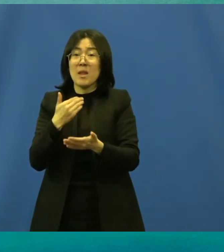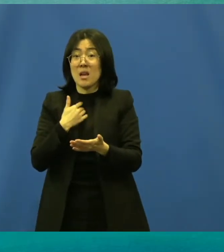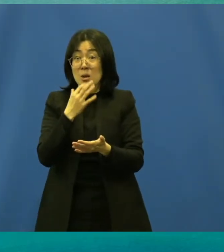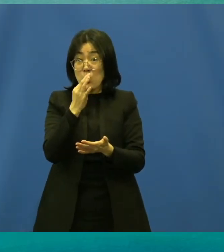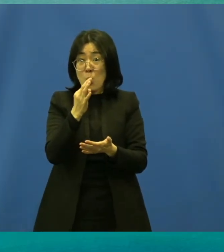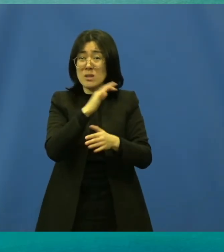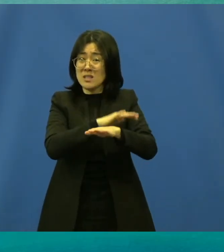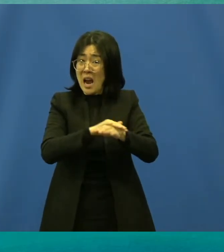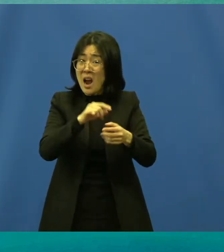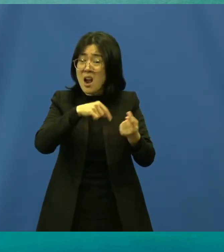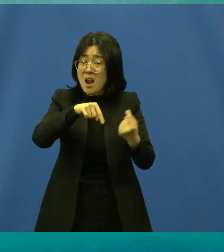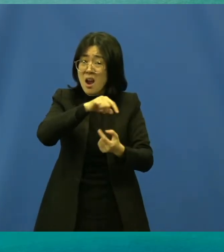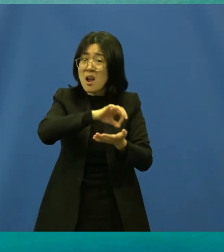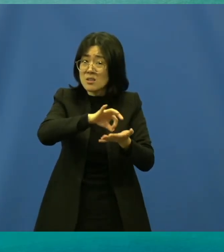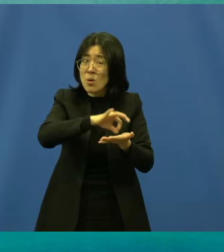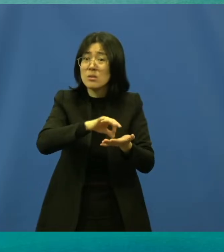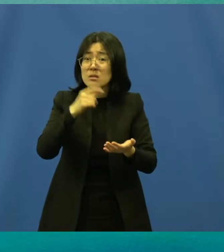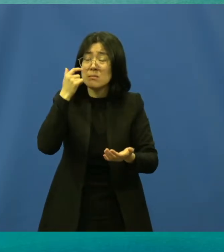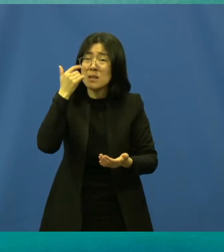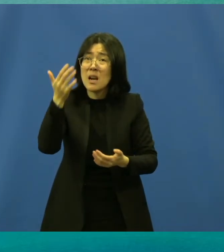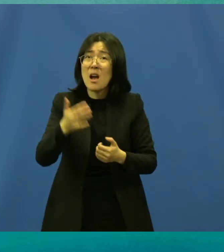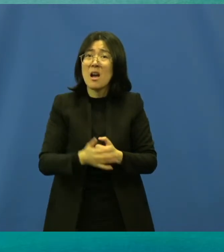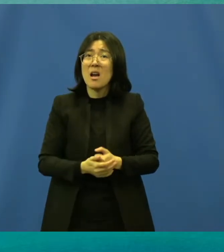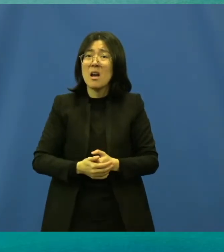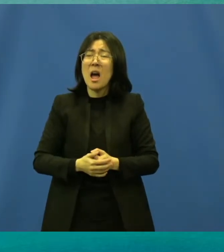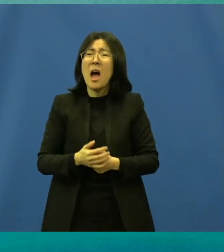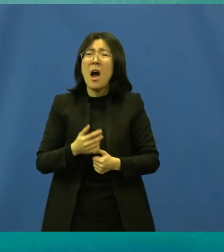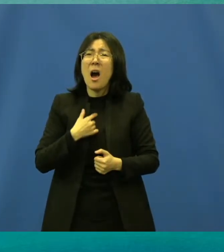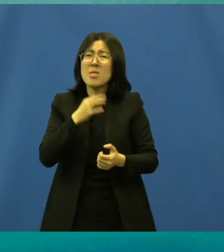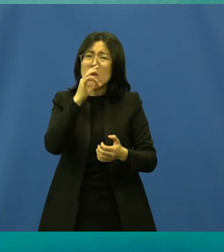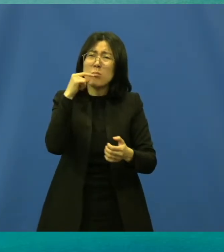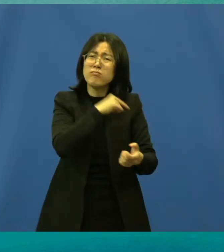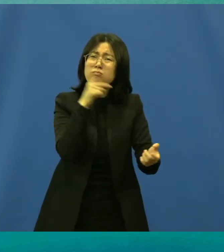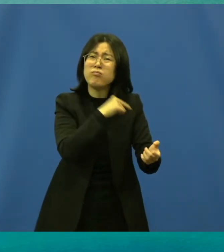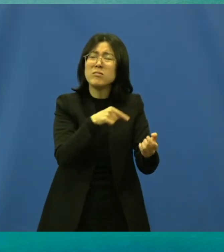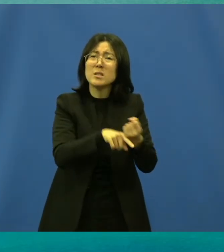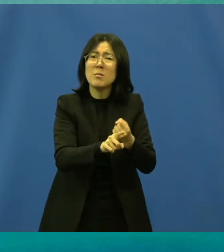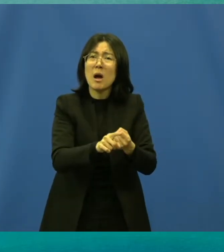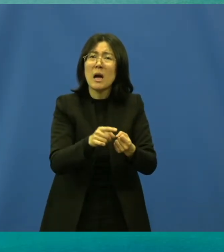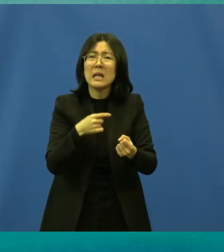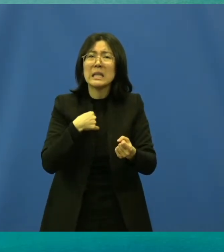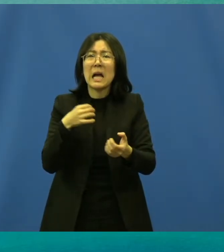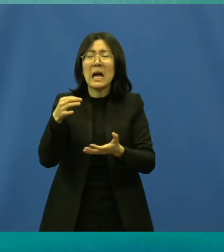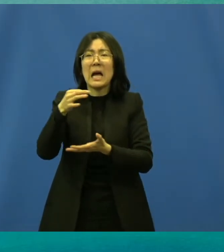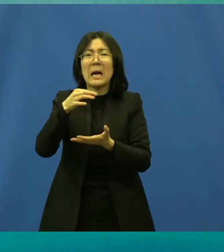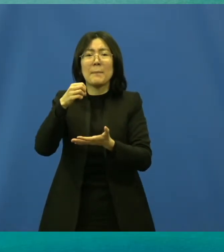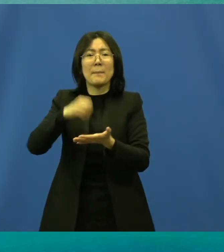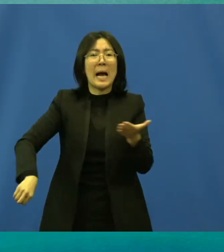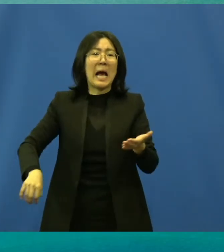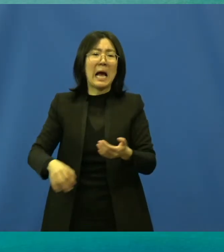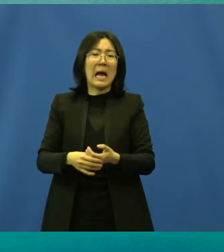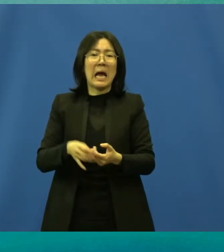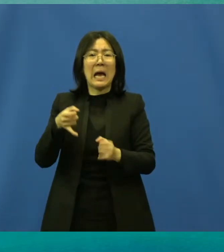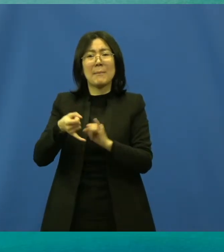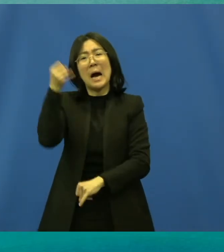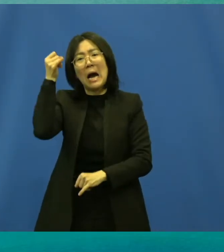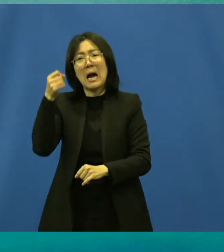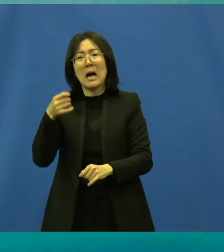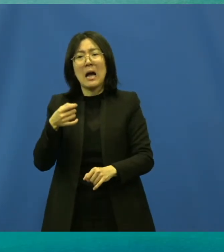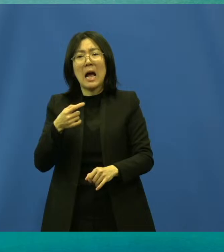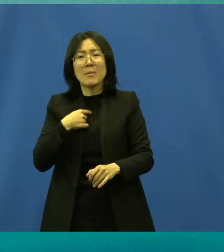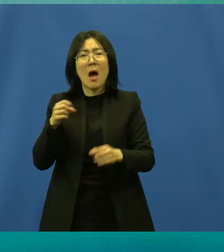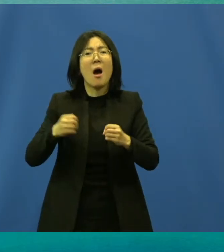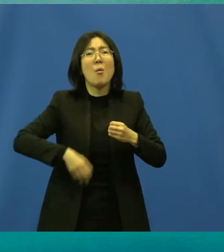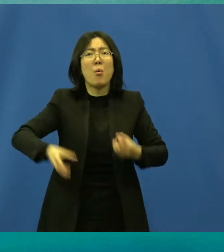바른지, 헌금생활은 제대로 하고 있는지, 그 물질을 어떤 부분에 가장 많이